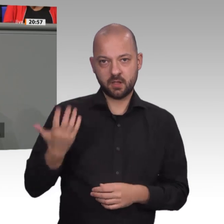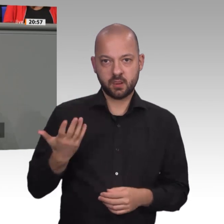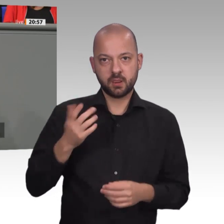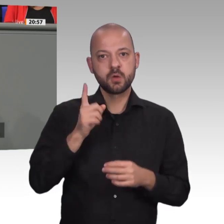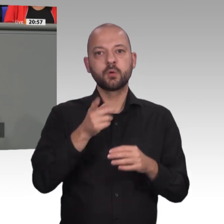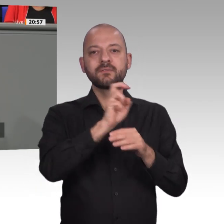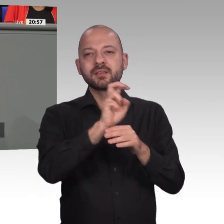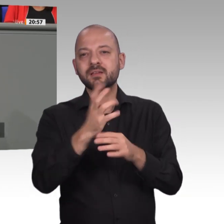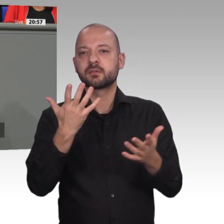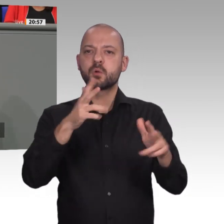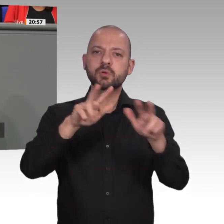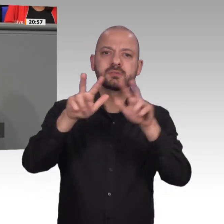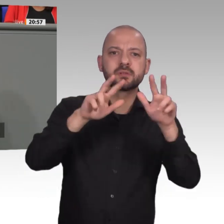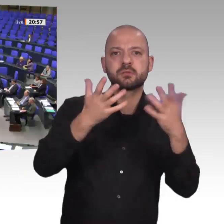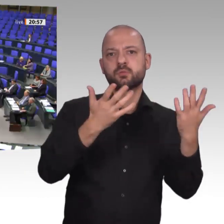Gesetz. Vielen Dank.